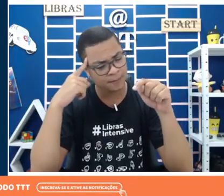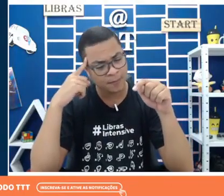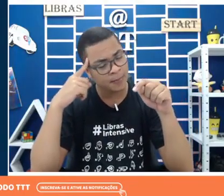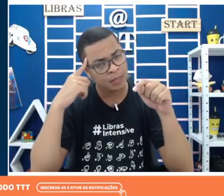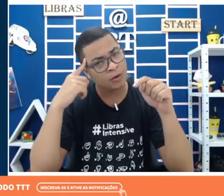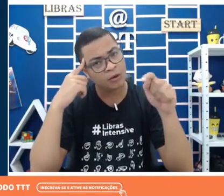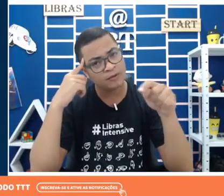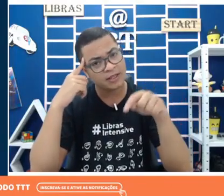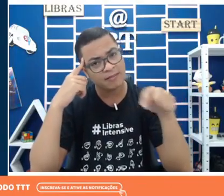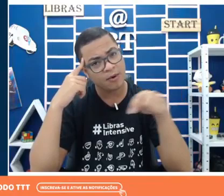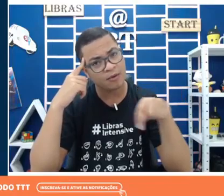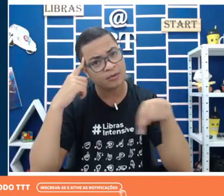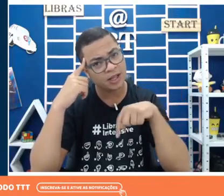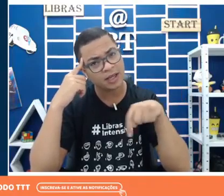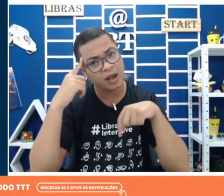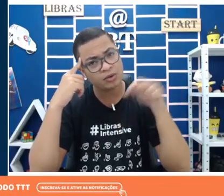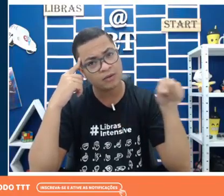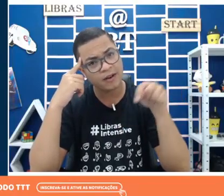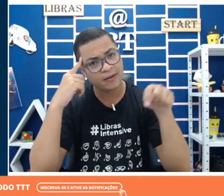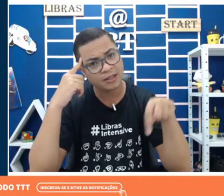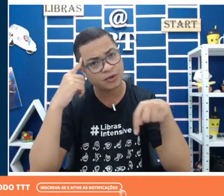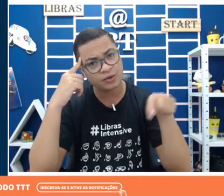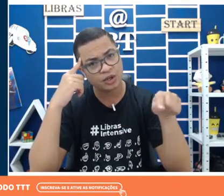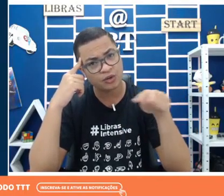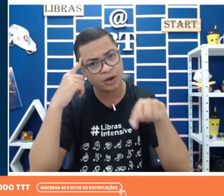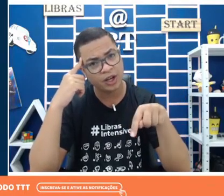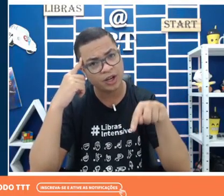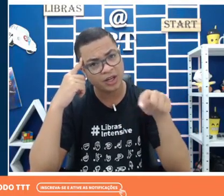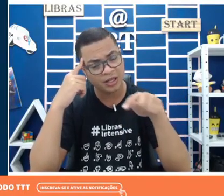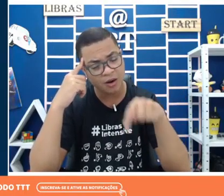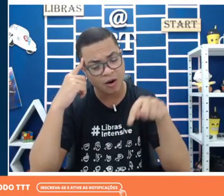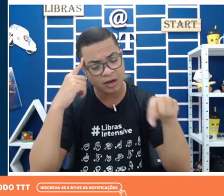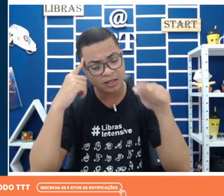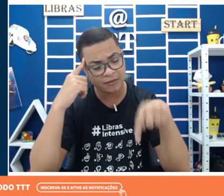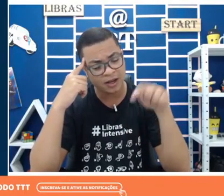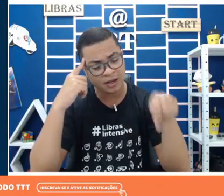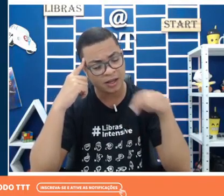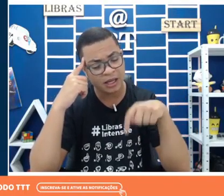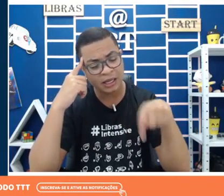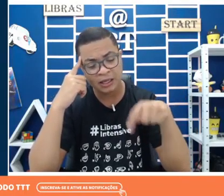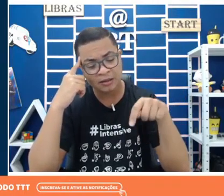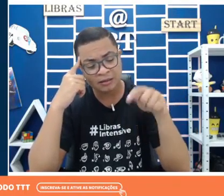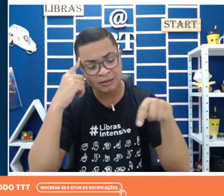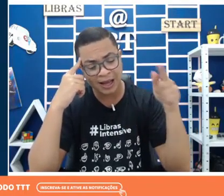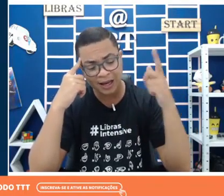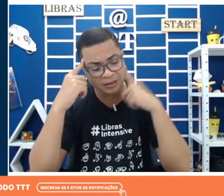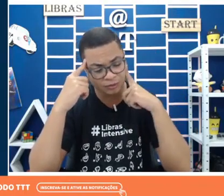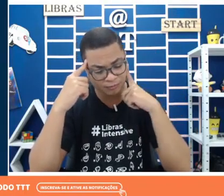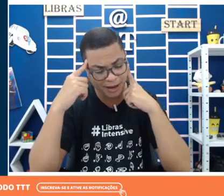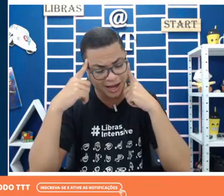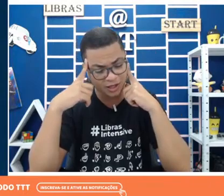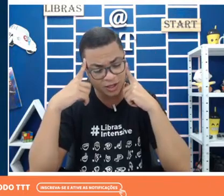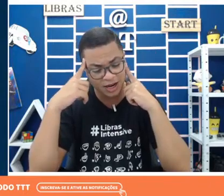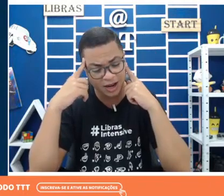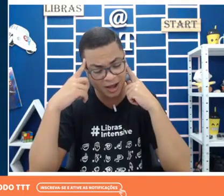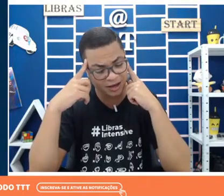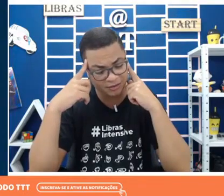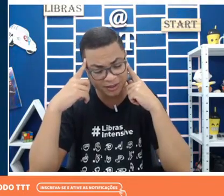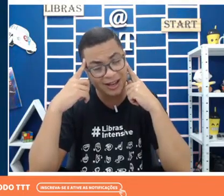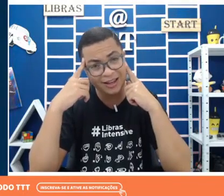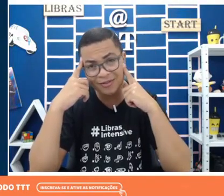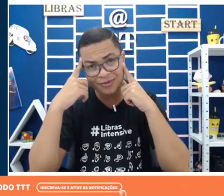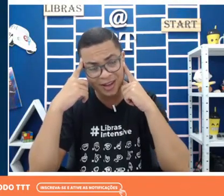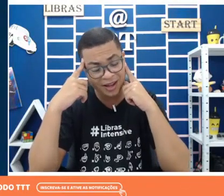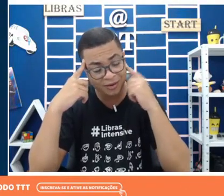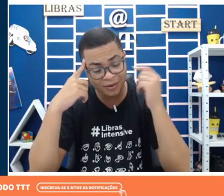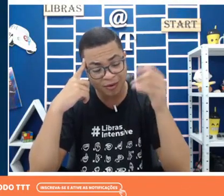ver. Ou quando você monta, que aí o surdo vai fazer, o surdo te corrige, aí você olha, você fica, tá, não bate, cara, não